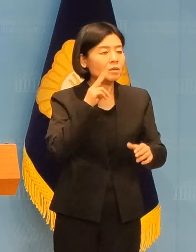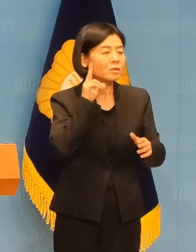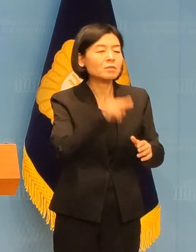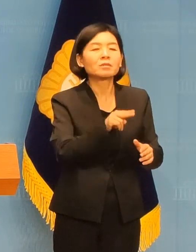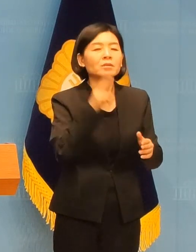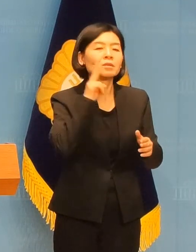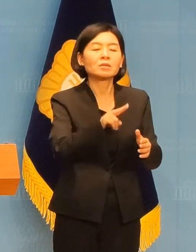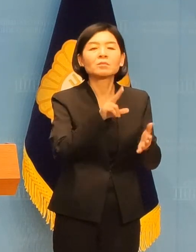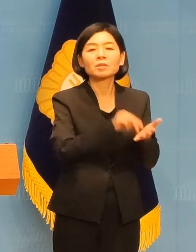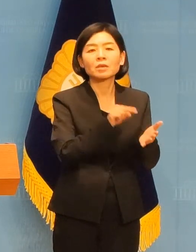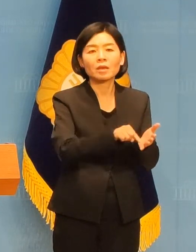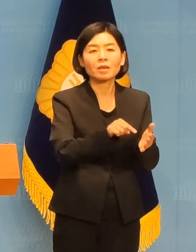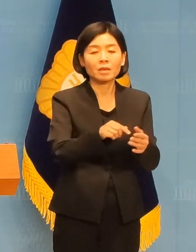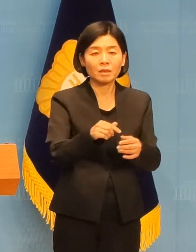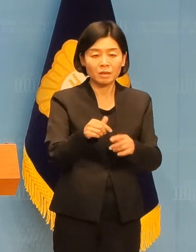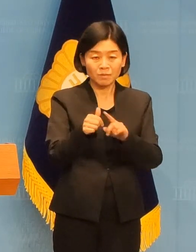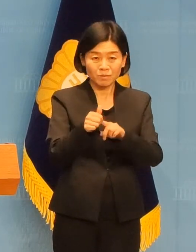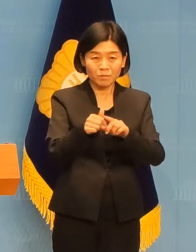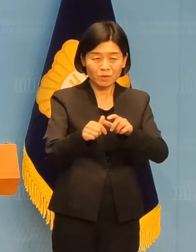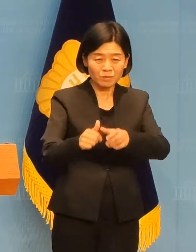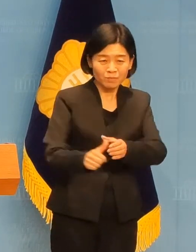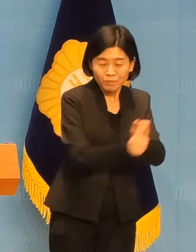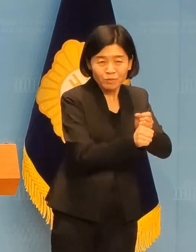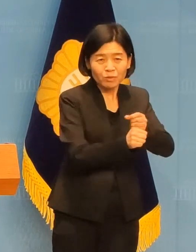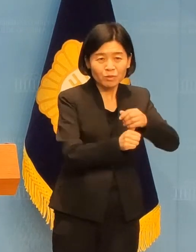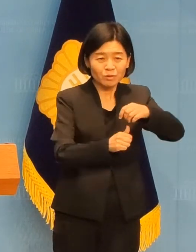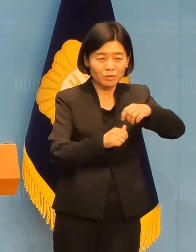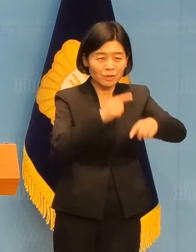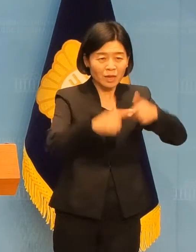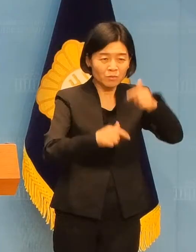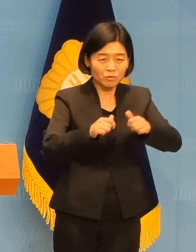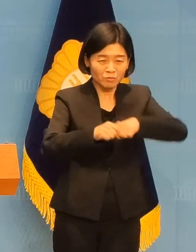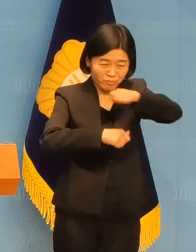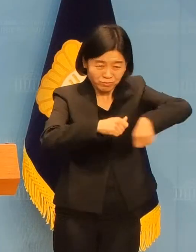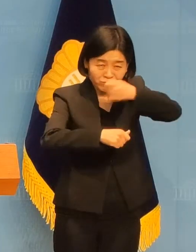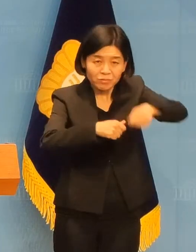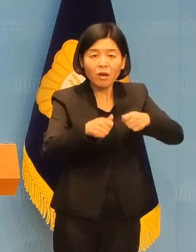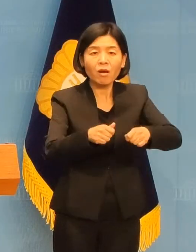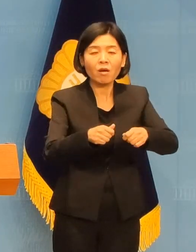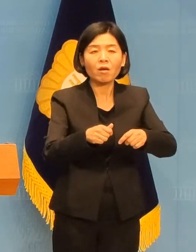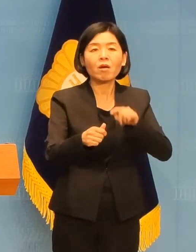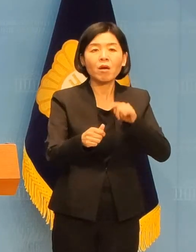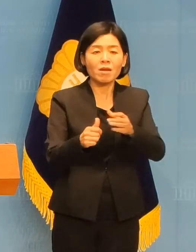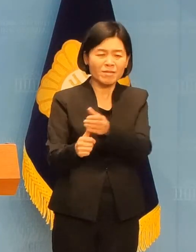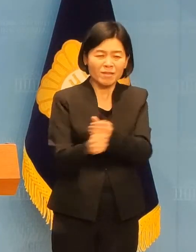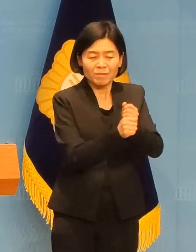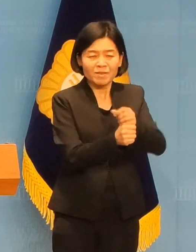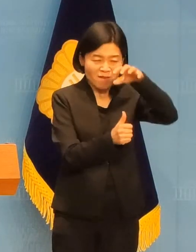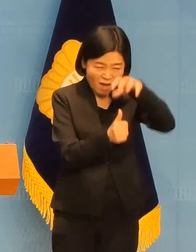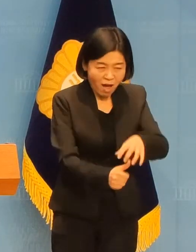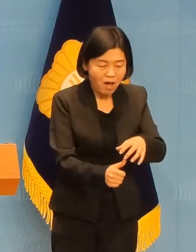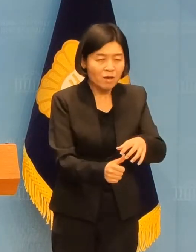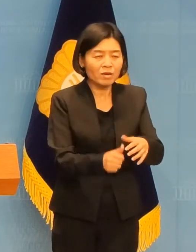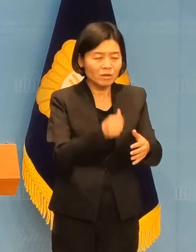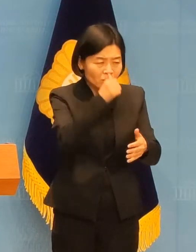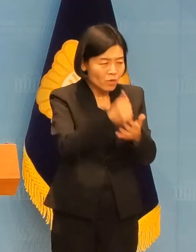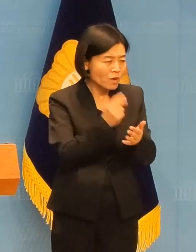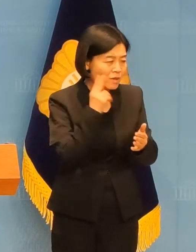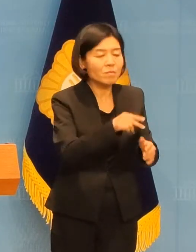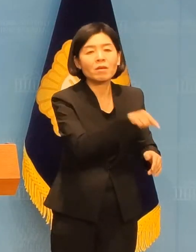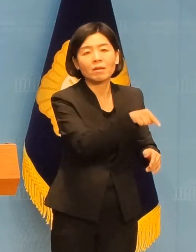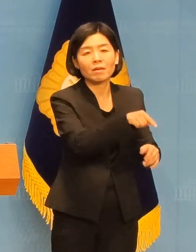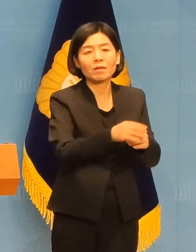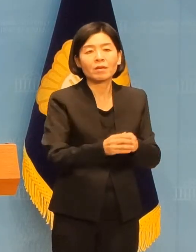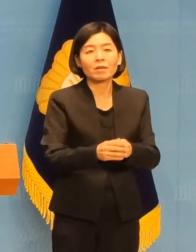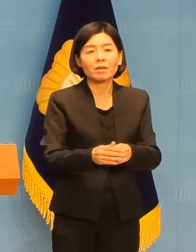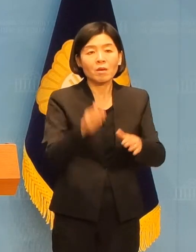누군가를 나무에 묶는 행위는 명백한 납치 또는 감금에 해당하는 중범죄이며 이를